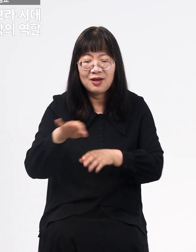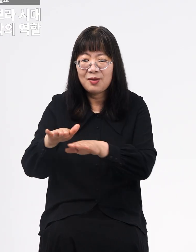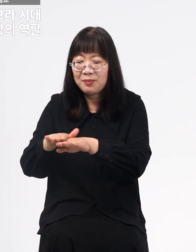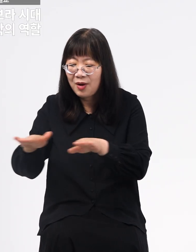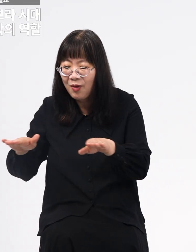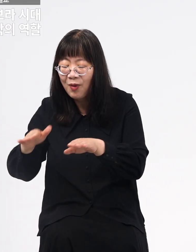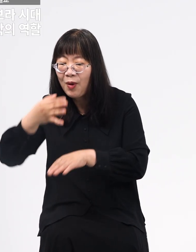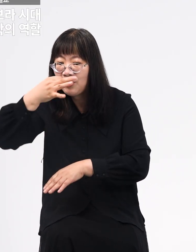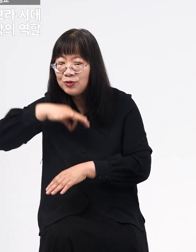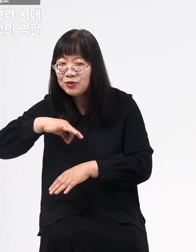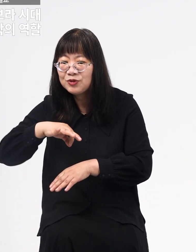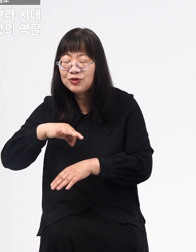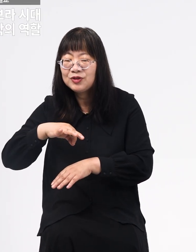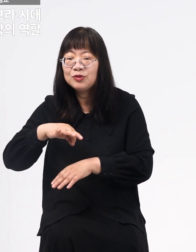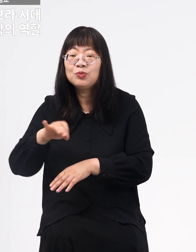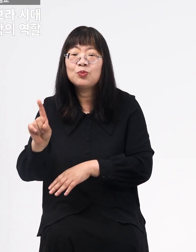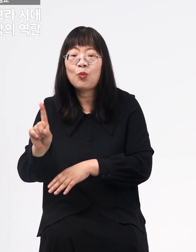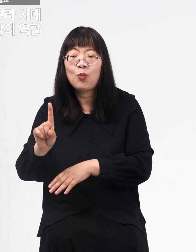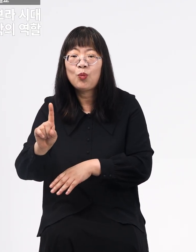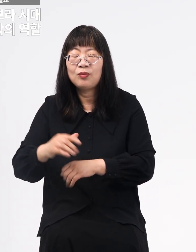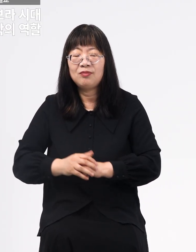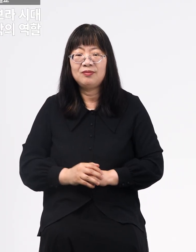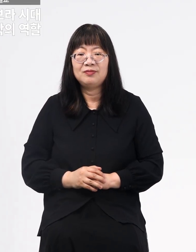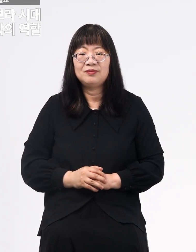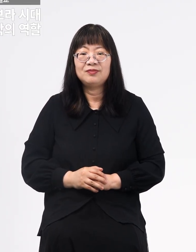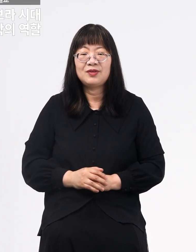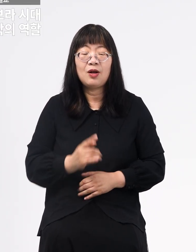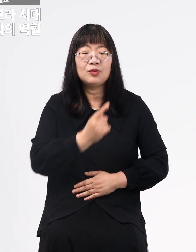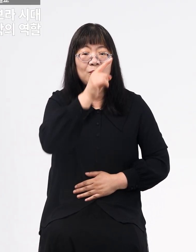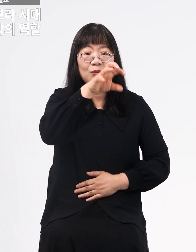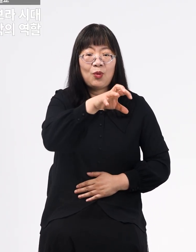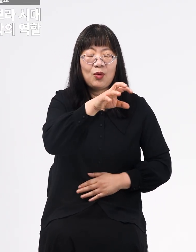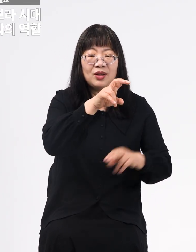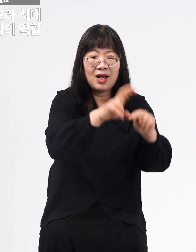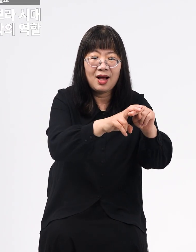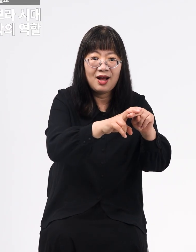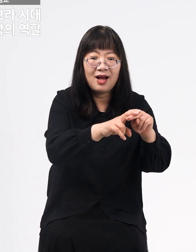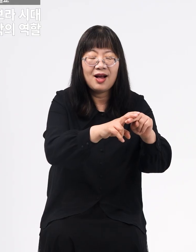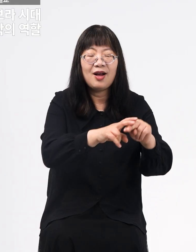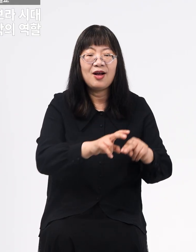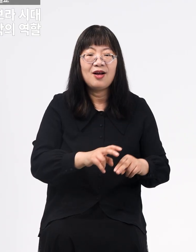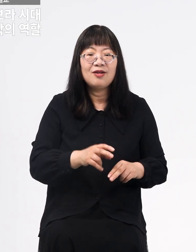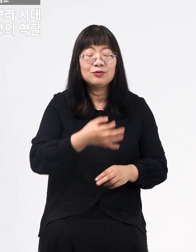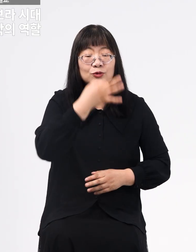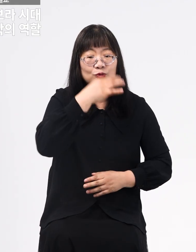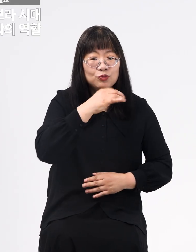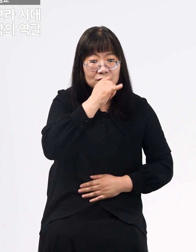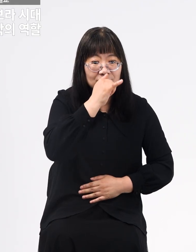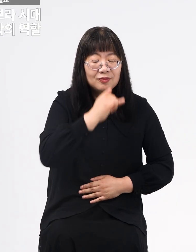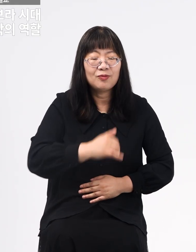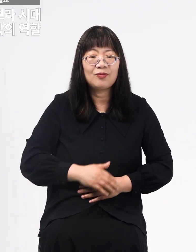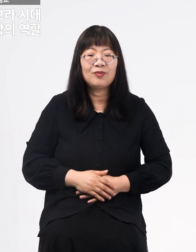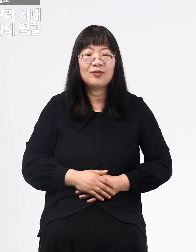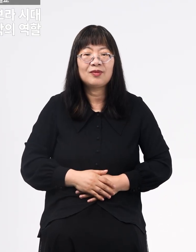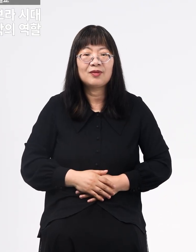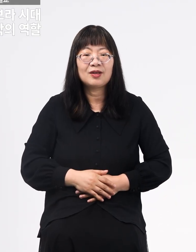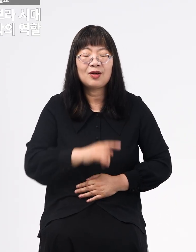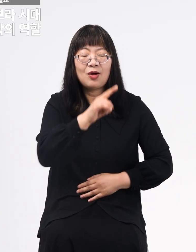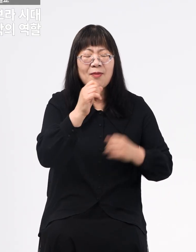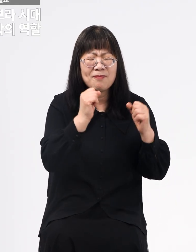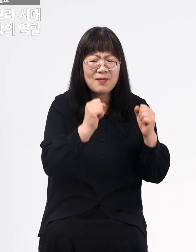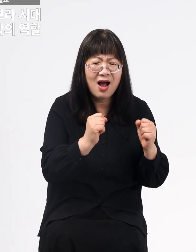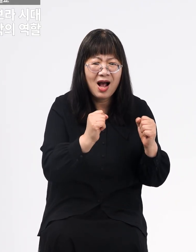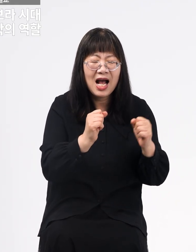평지에 있는 것이 유리합니까? 높은 곳에 자리하는 게 100번 유리해요. 거기서는 버티기만